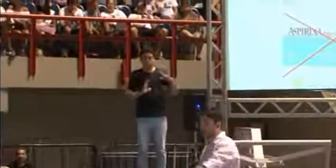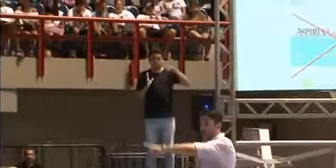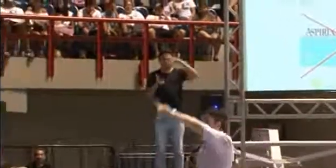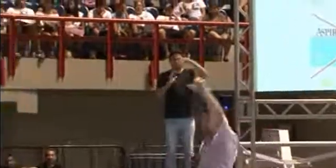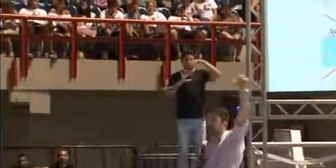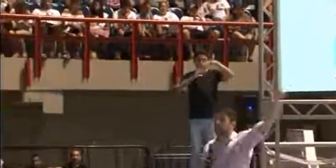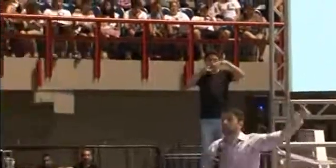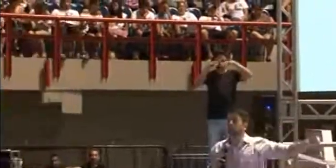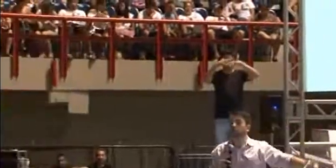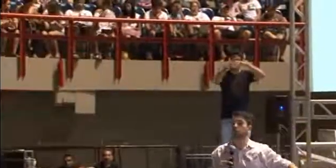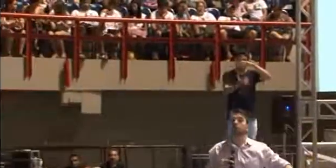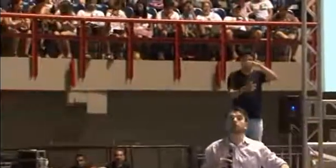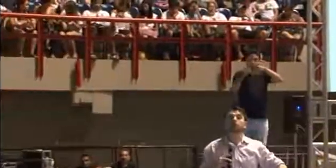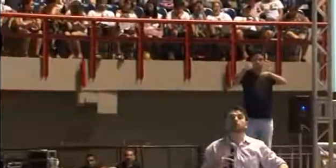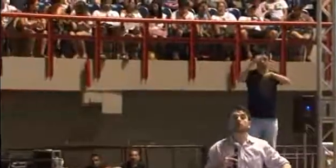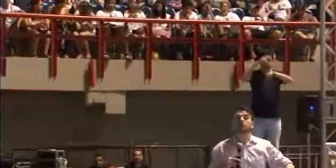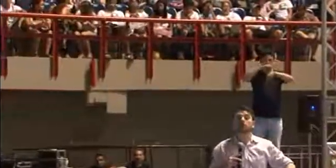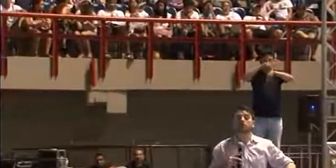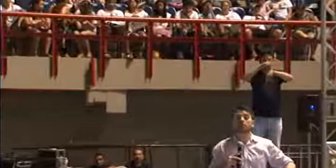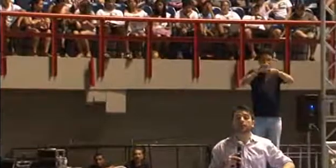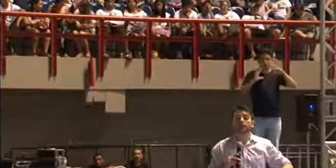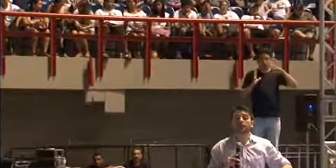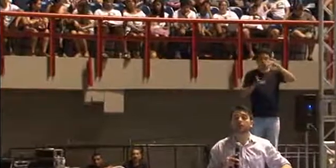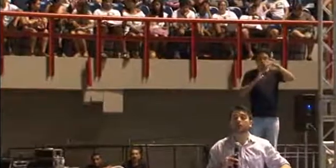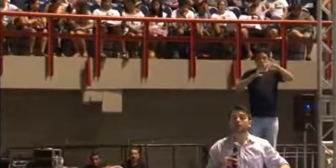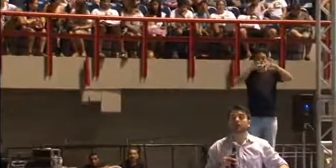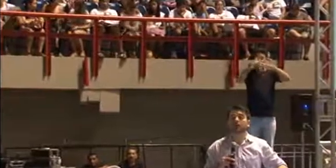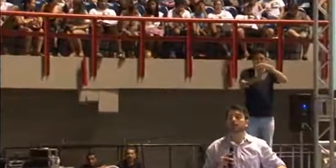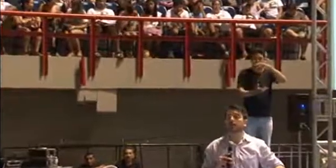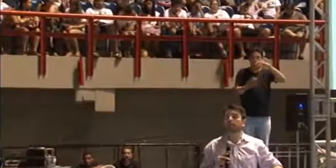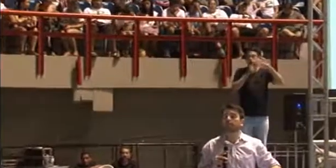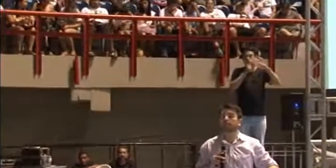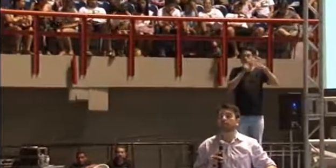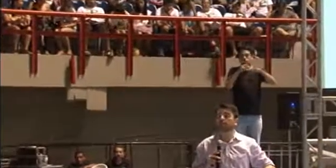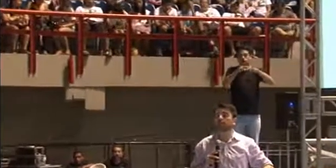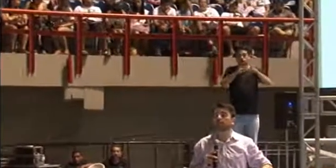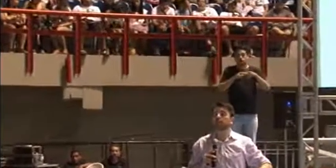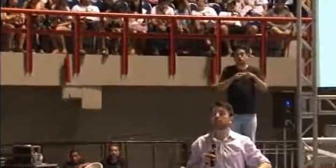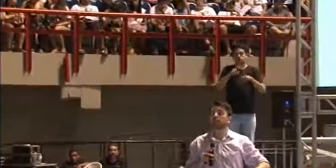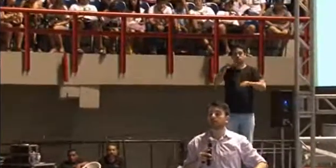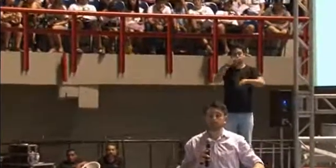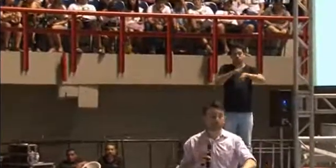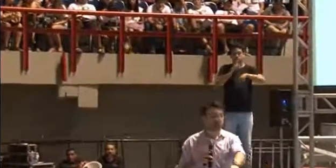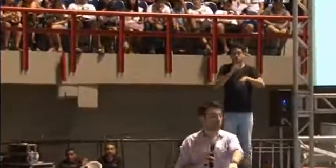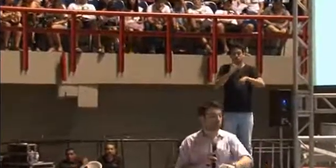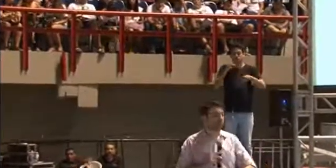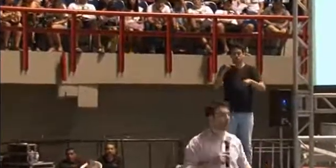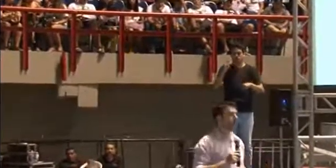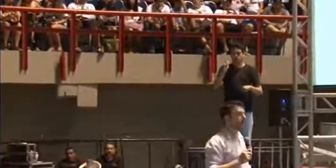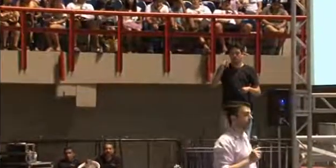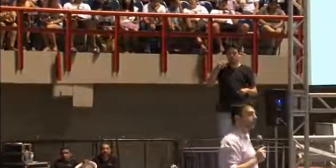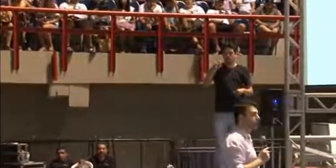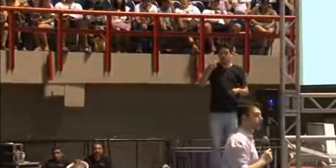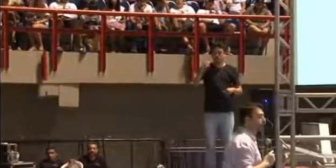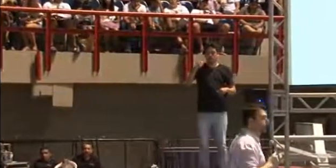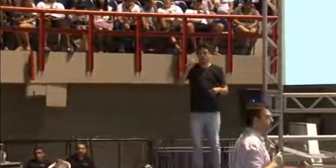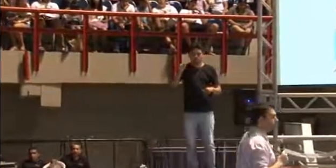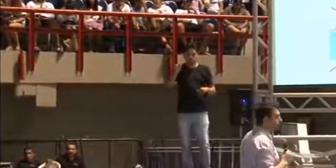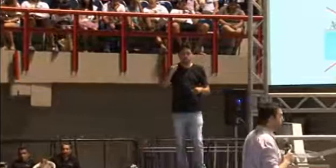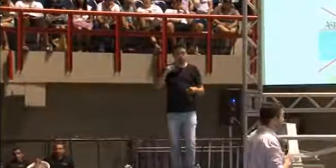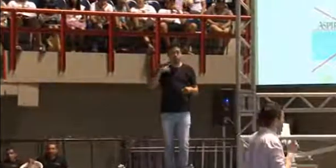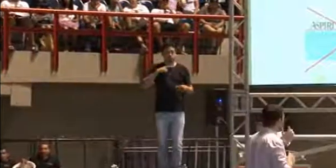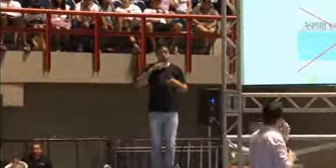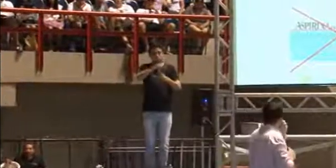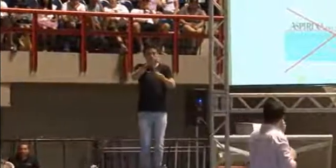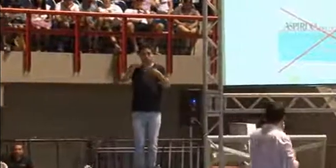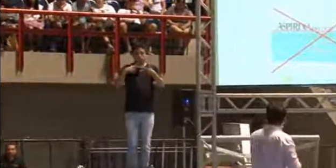todo. A dengue tem no mundo todo? Não. Então a dengue é uma pandemia? Não. Tem uma questão aí que a resposta é isso. Vamos